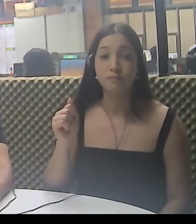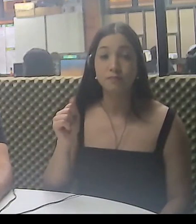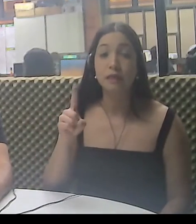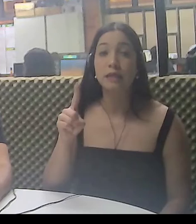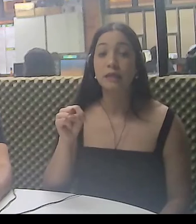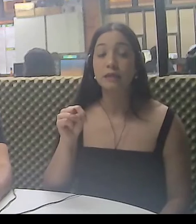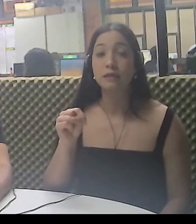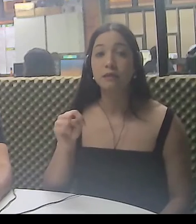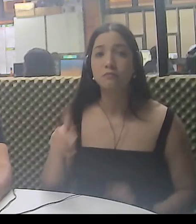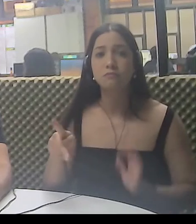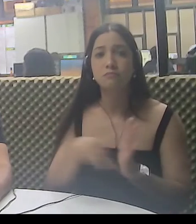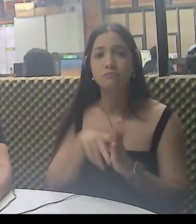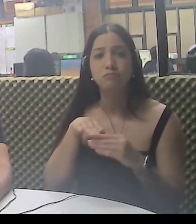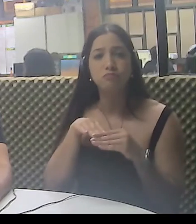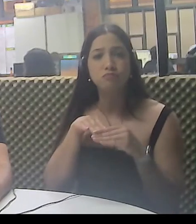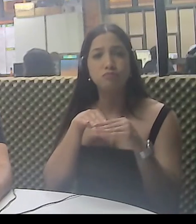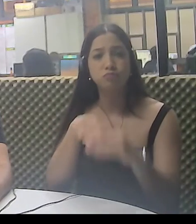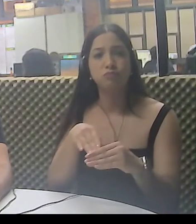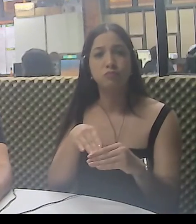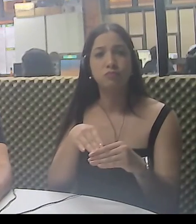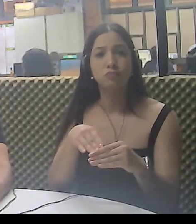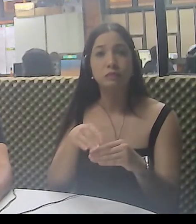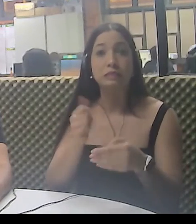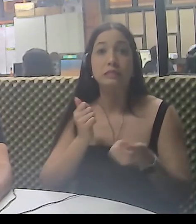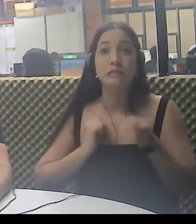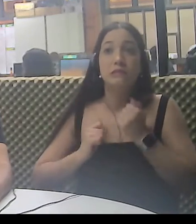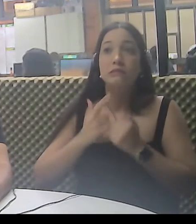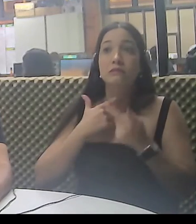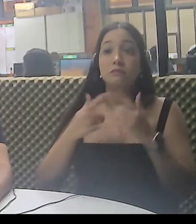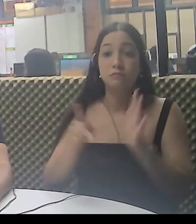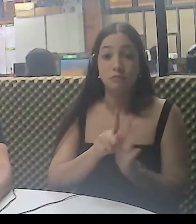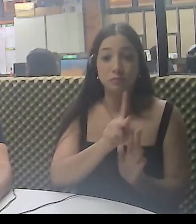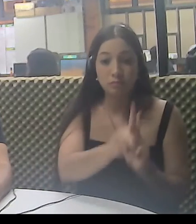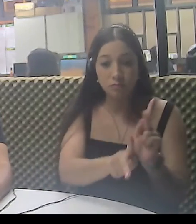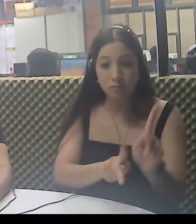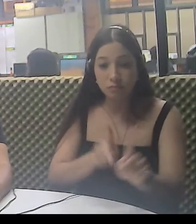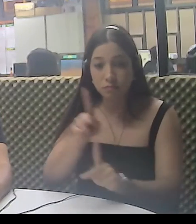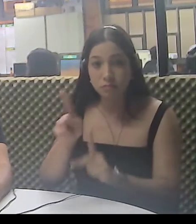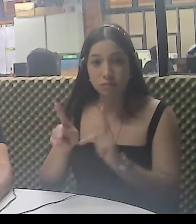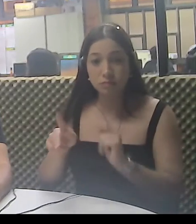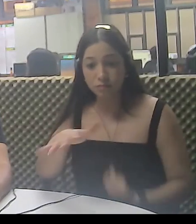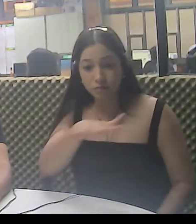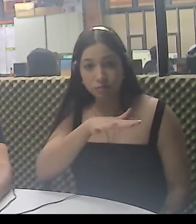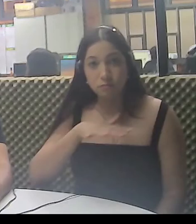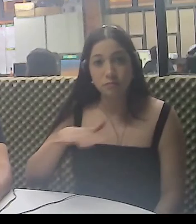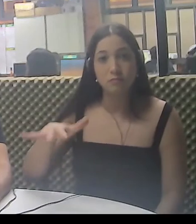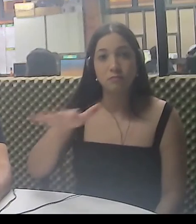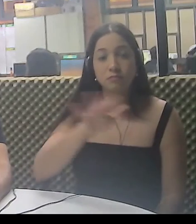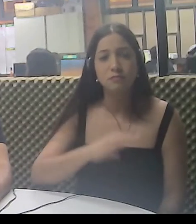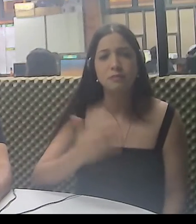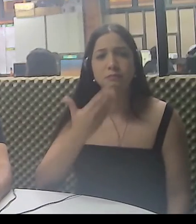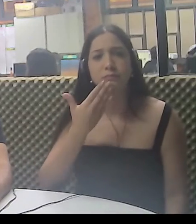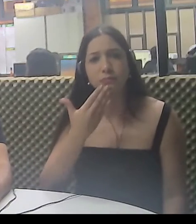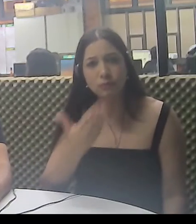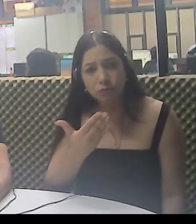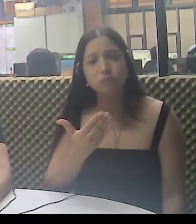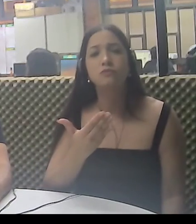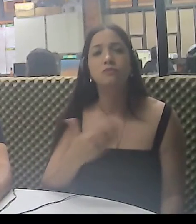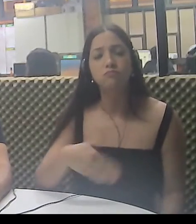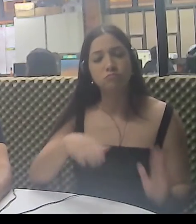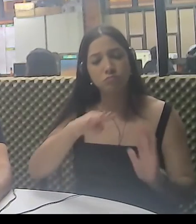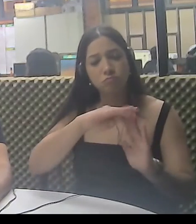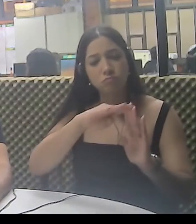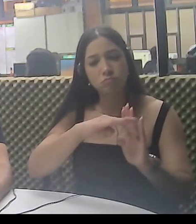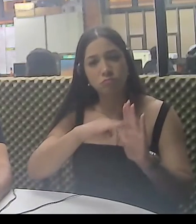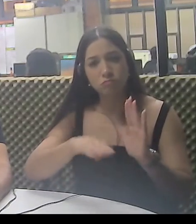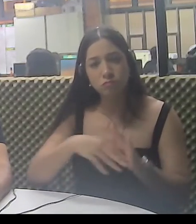é uma resposta aos anseios da população. A população se manifestou, apresentou suas